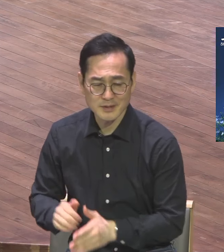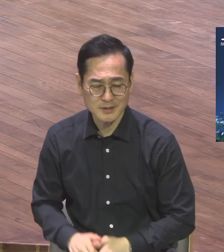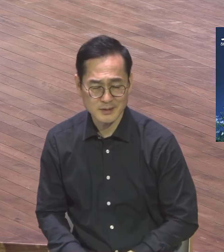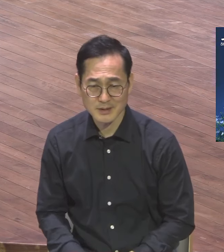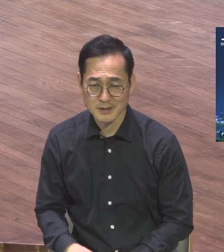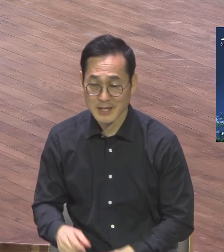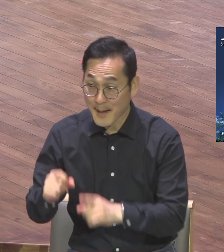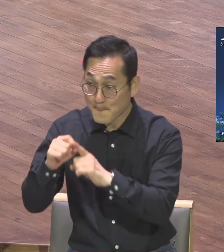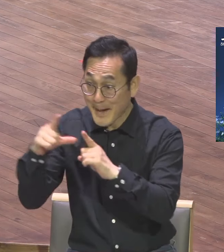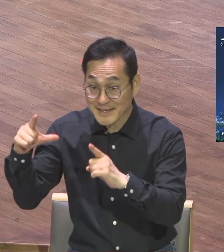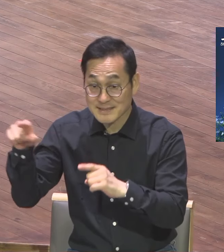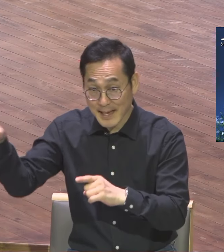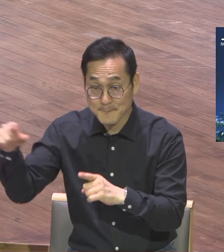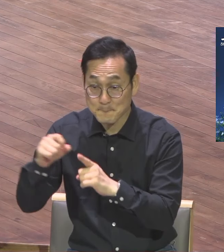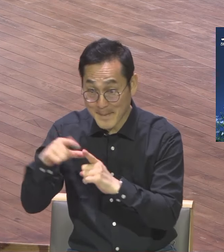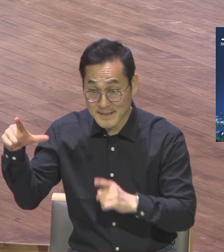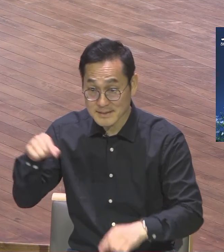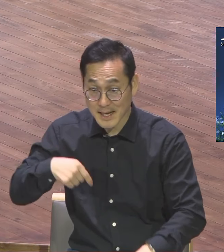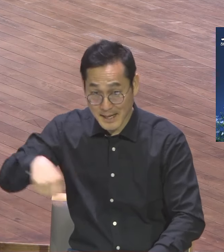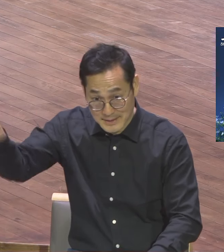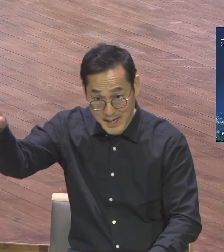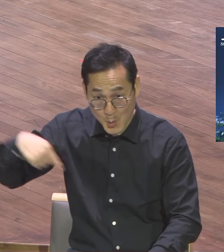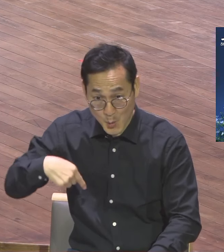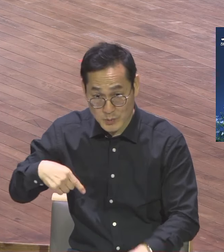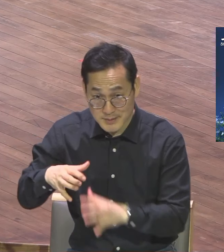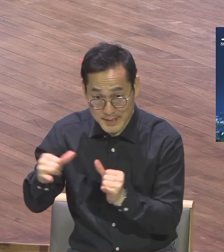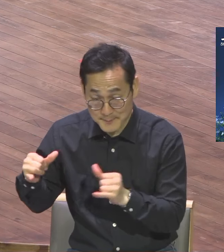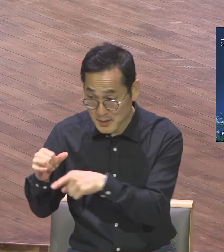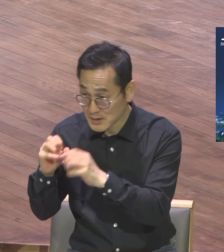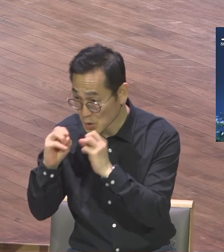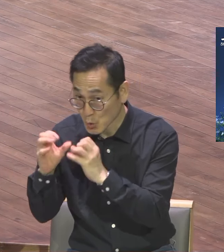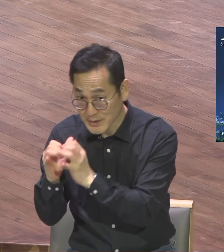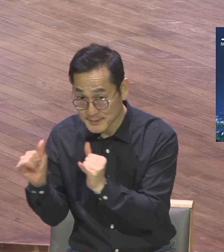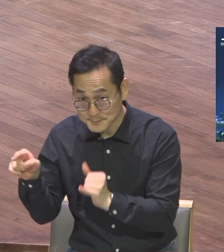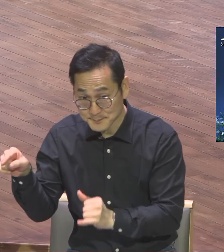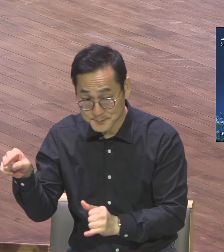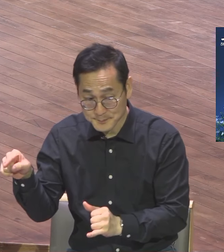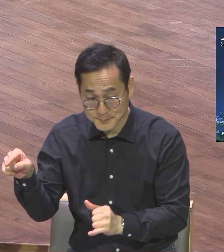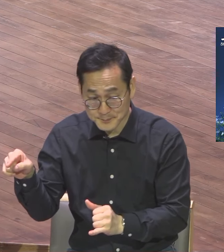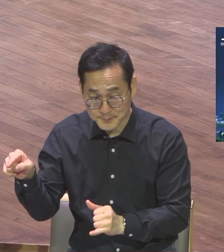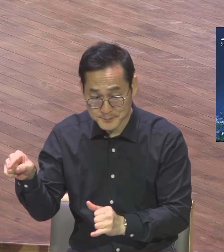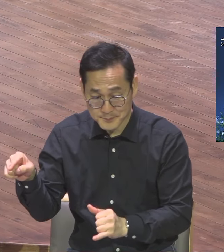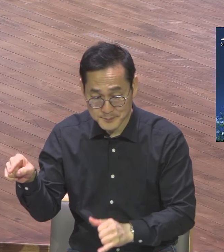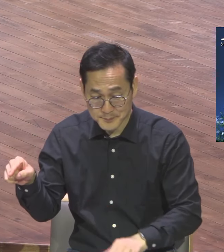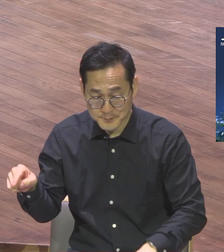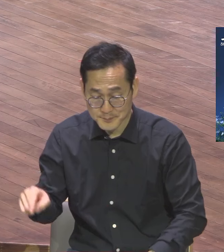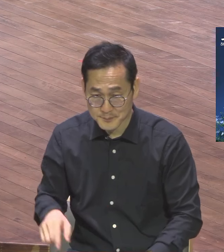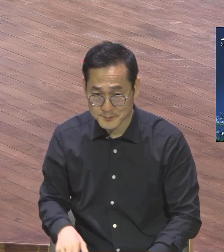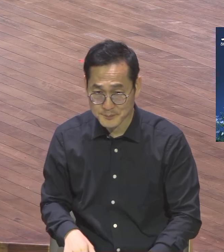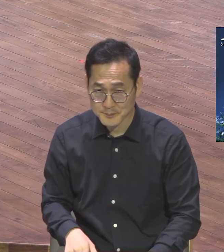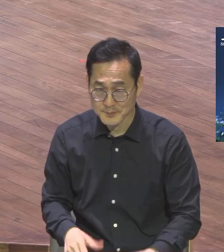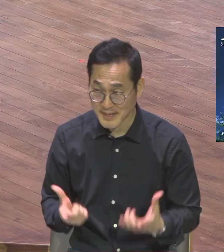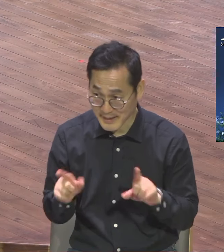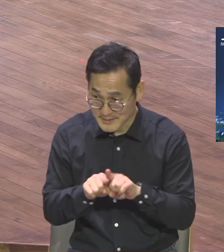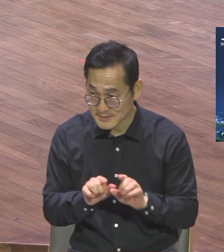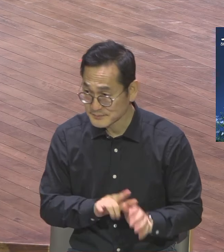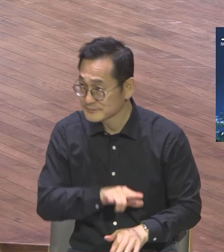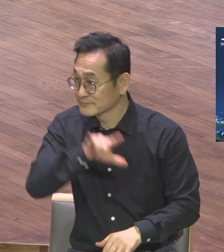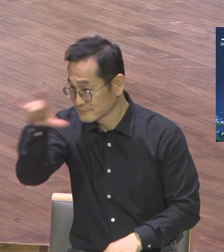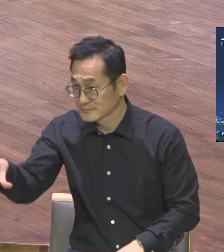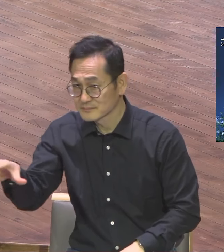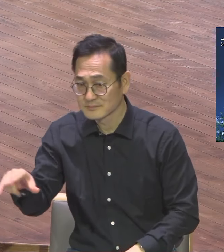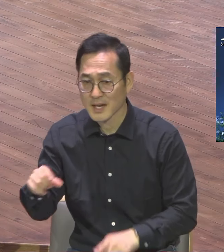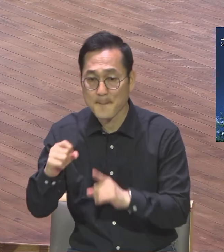파키스탄을 다녀왔고 이번에 파키스탄을 갔다 온 선교사님들 이번에 파송받고 협력해서 갔지만은 그 파키스탄을